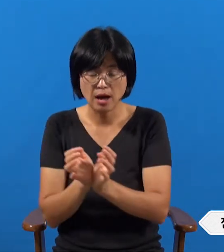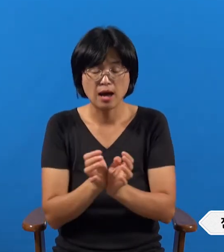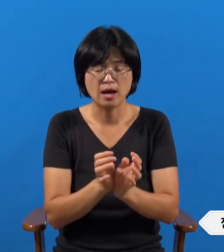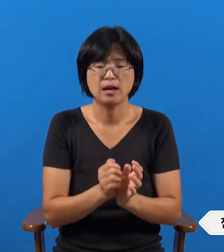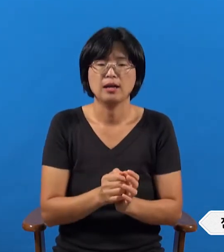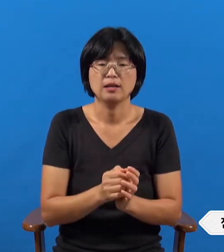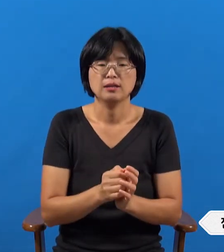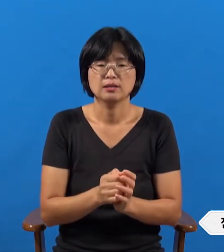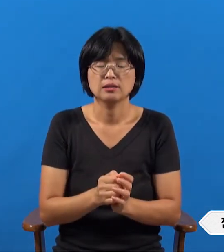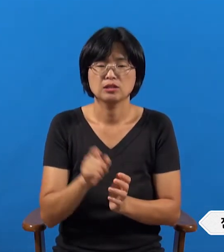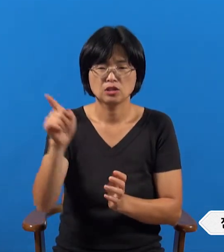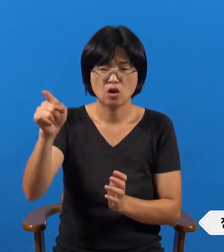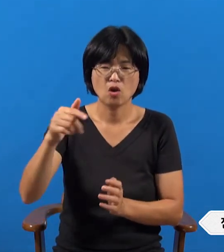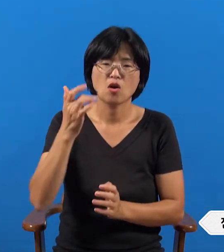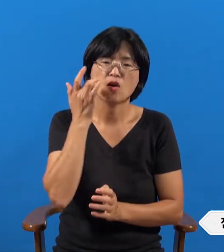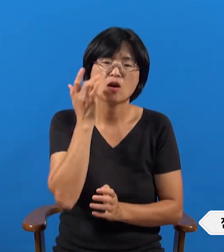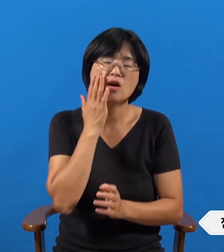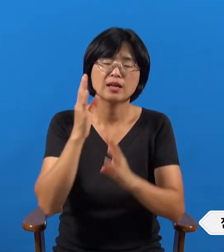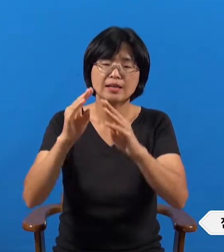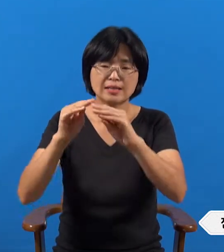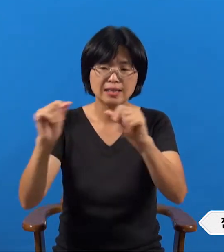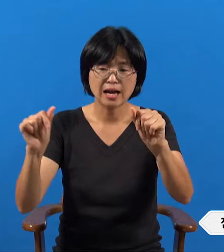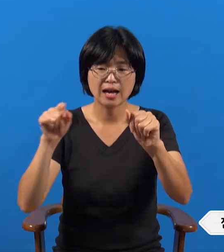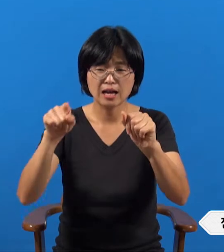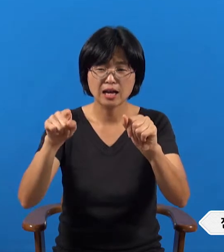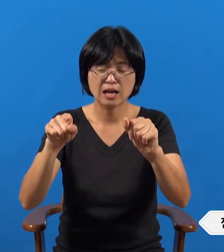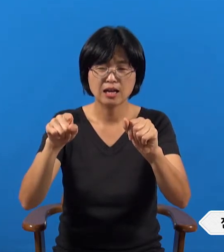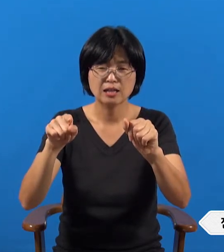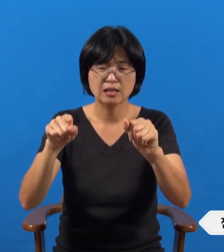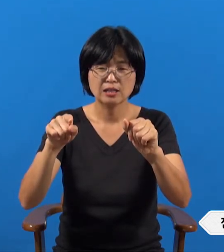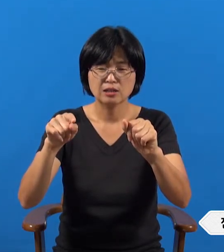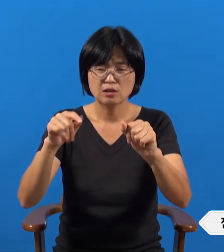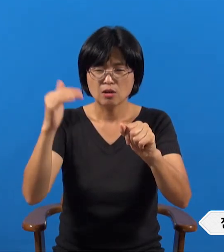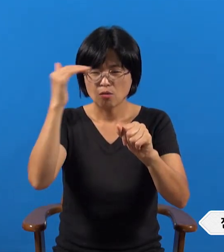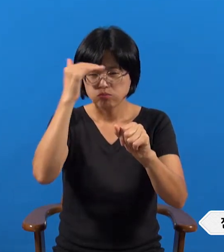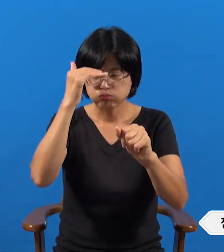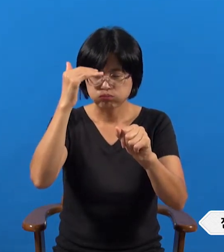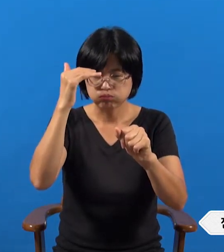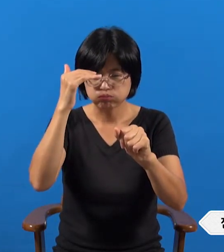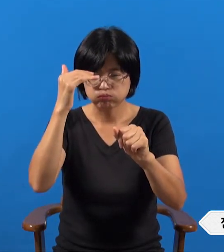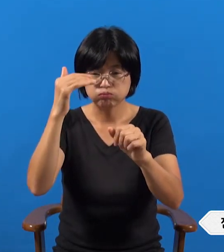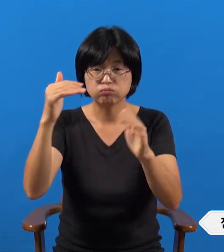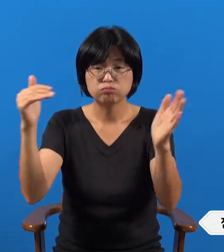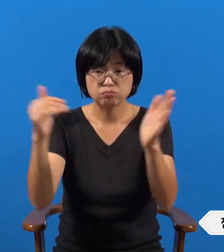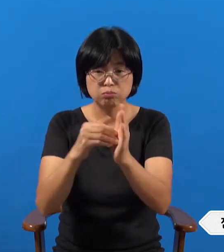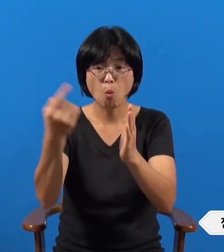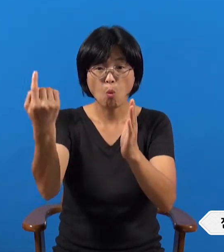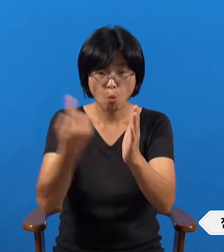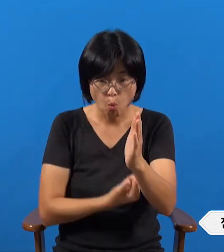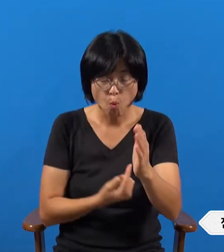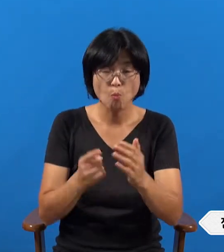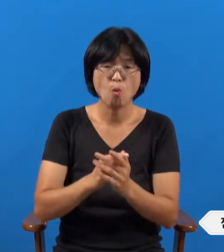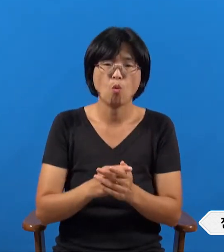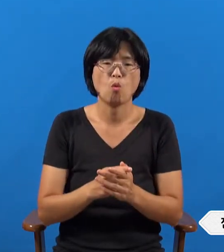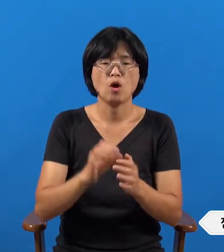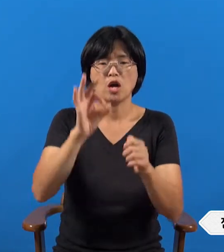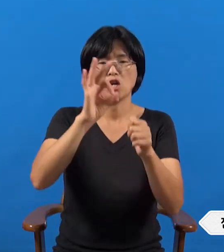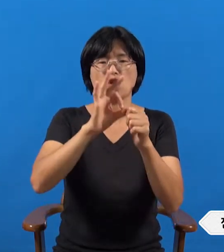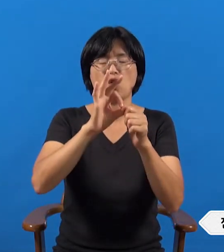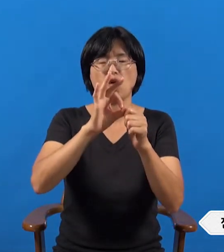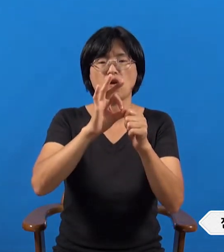와서 이스라엘 백성들에게 이야기합니다. 가나안 사람들이 얼마나 장대한지 우리 스스로 우리를 보기에